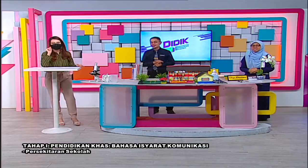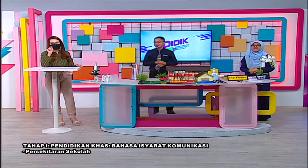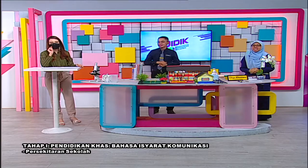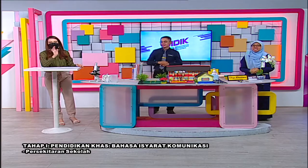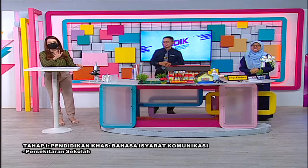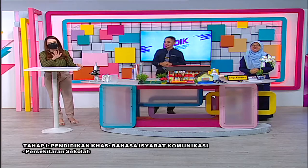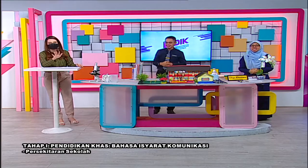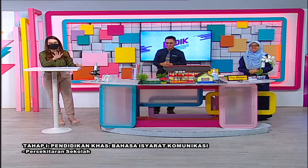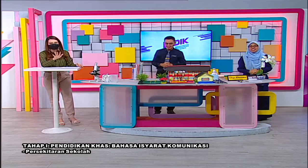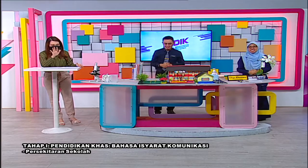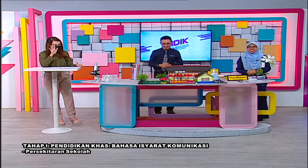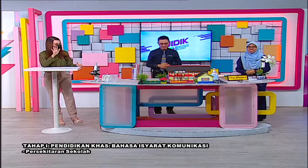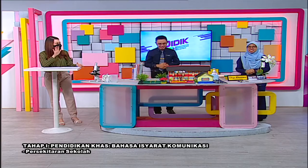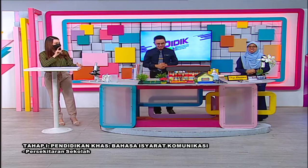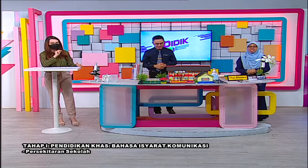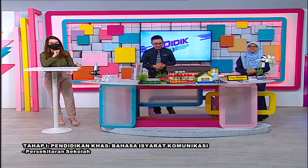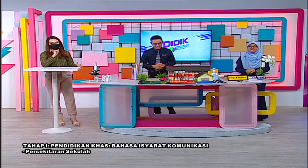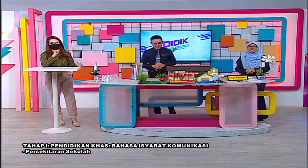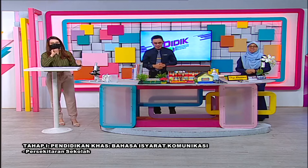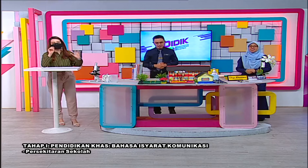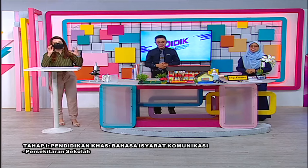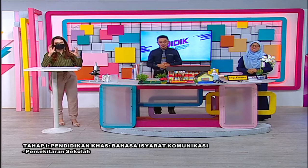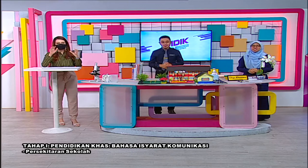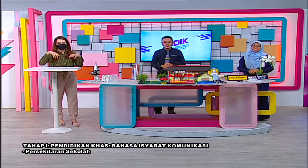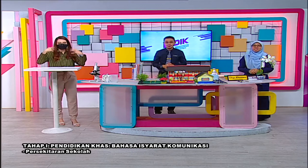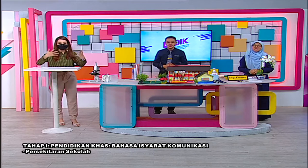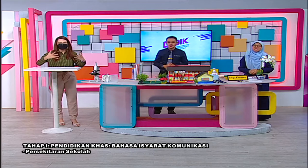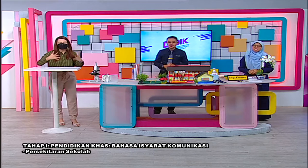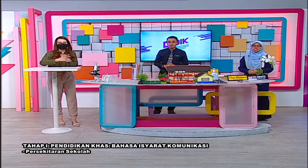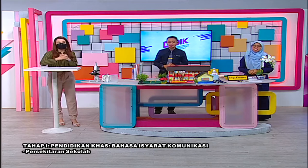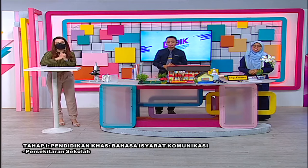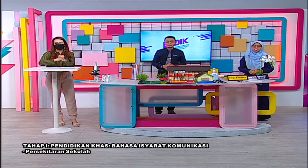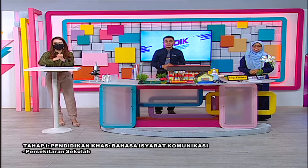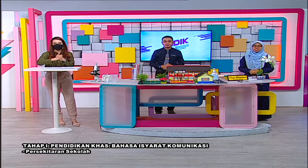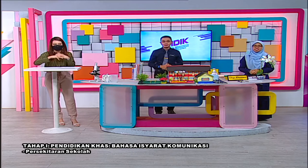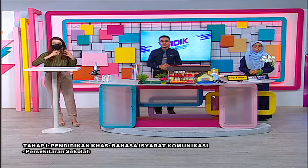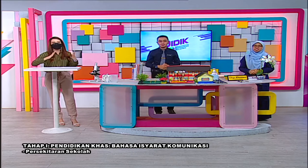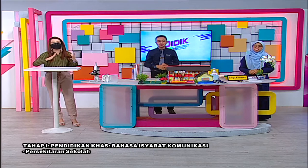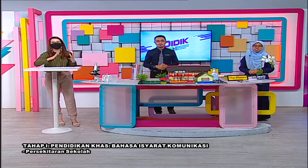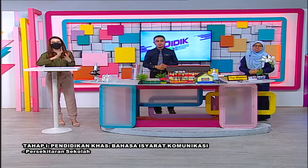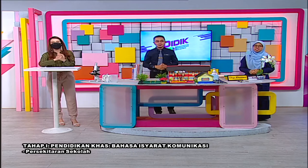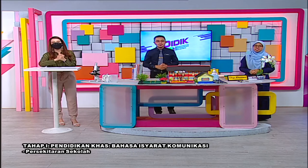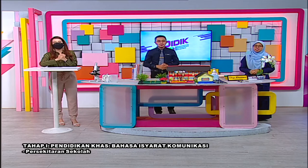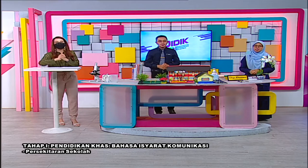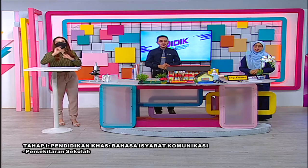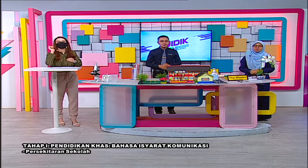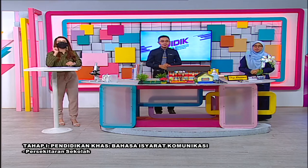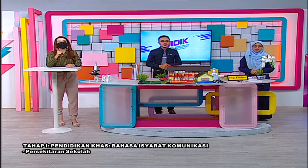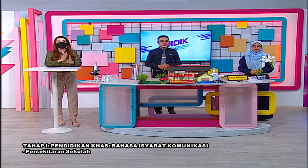nak rehat seketika. Kembali selepas ini, kita akan belajar banyak lagi tentang bahasa isyarat. Kak Eli pun tak sabar juga. Jadi, teruskan menonton di Didik